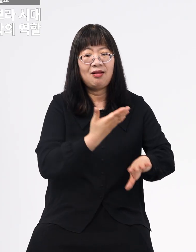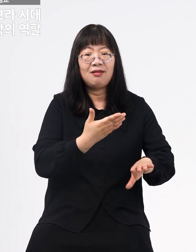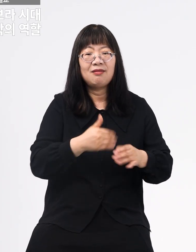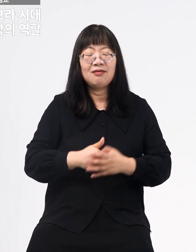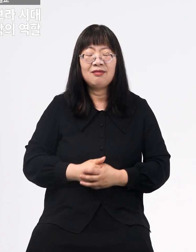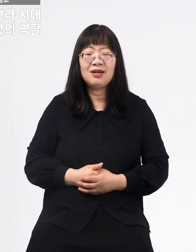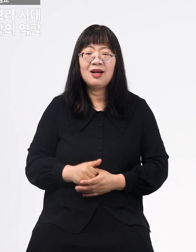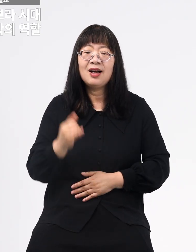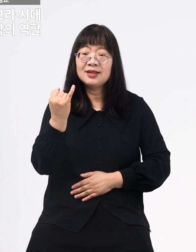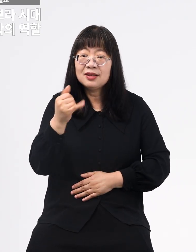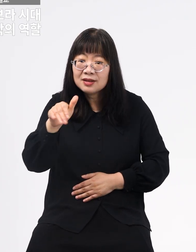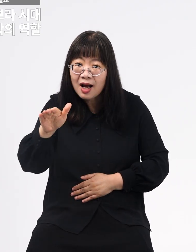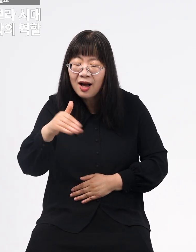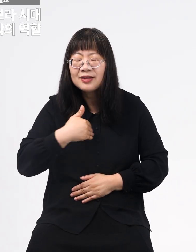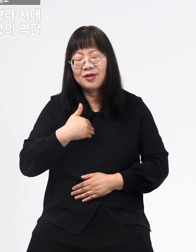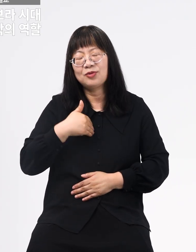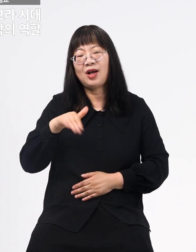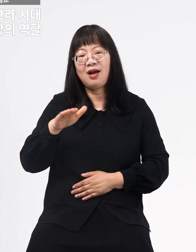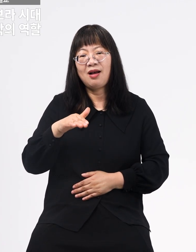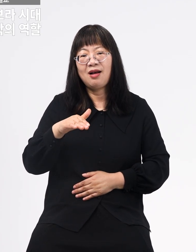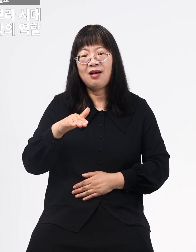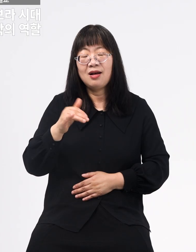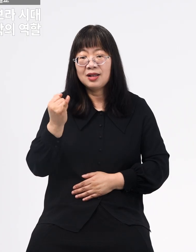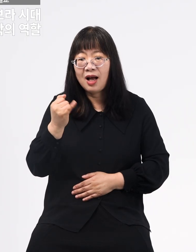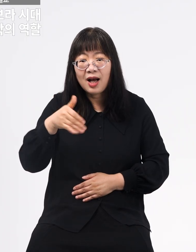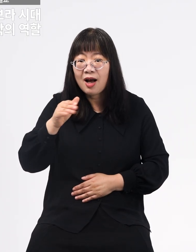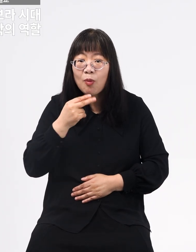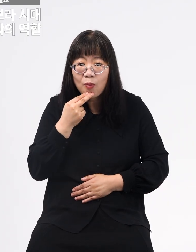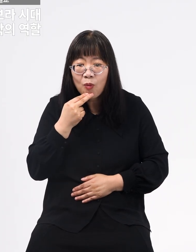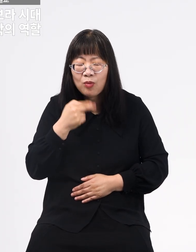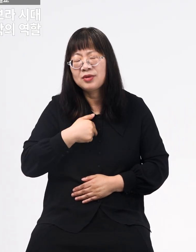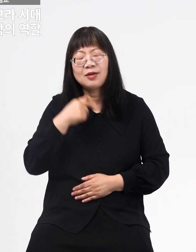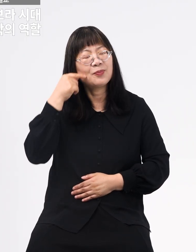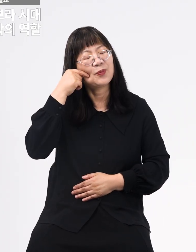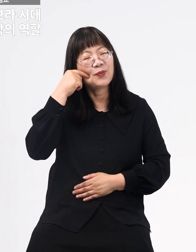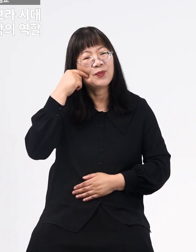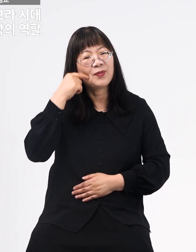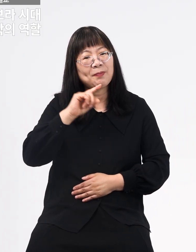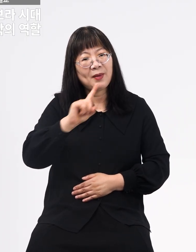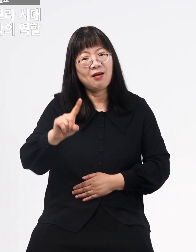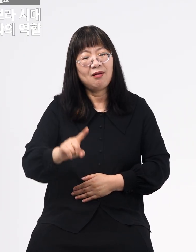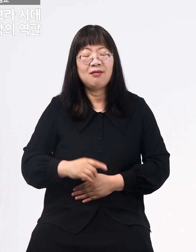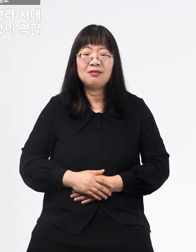가면 나도 가겠고 안 가면 나도 못 갑니다. 이래버렸단 말이에요.